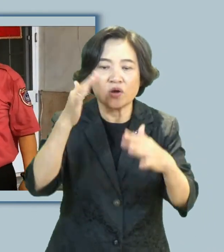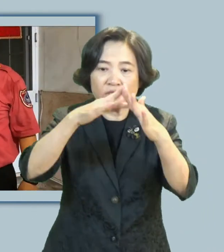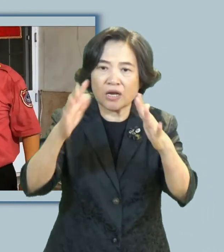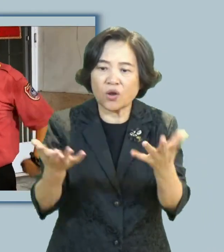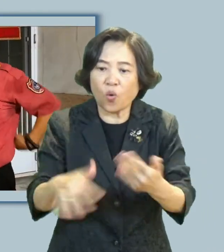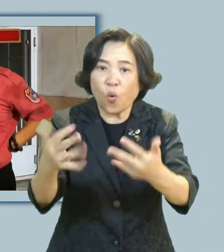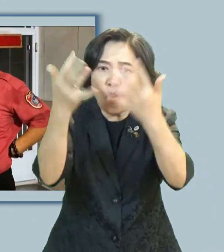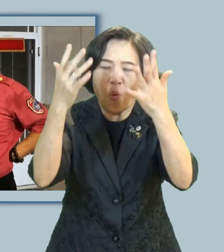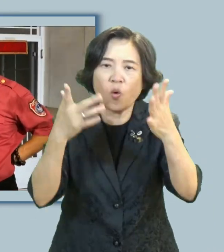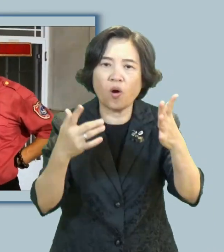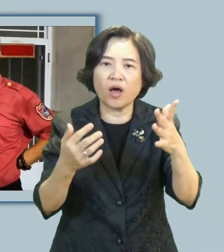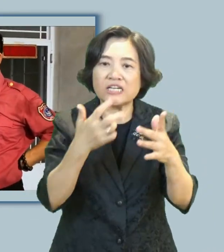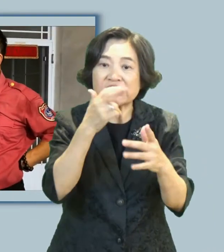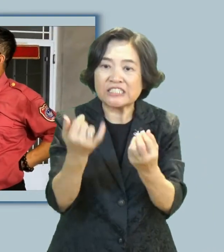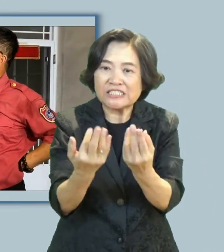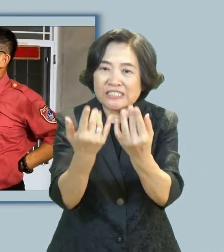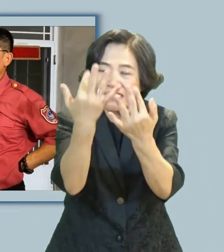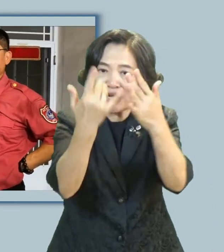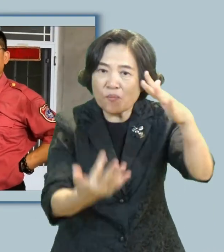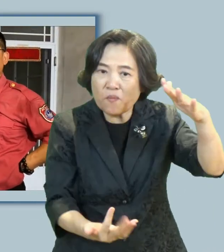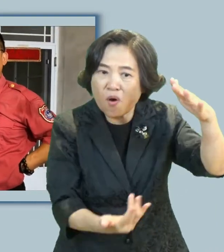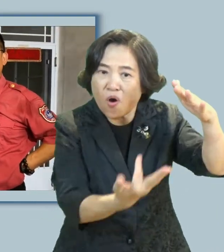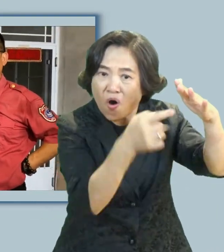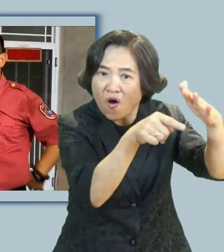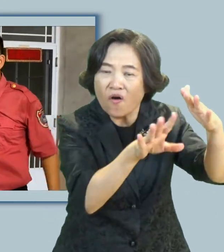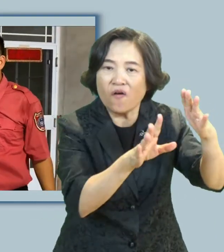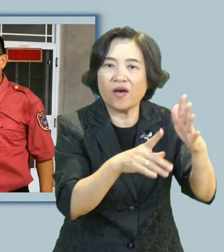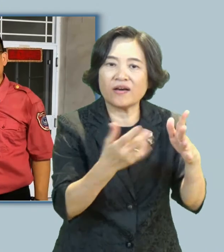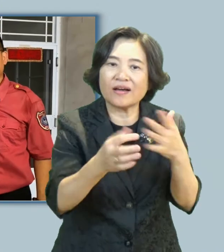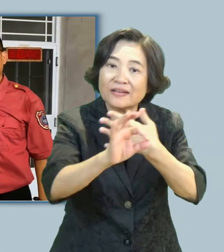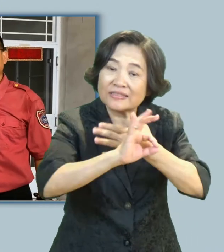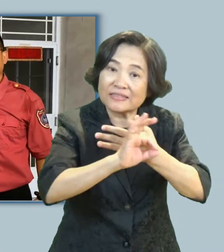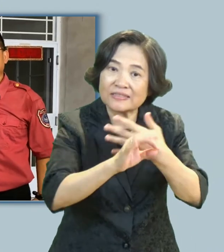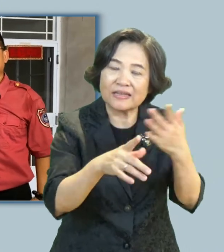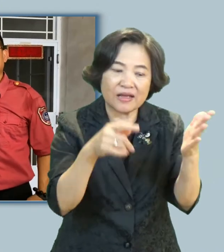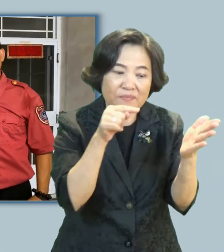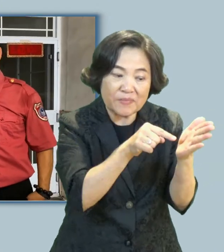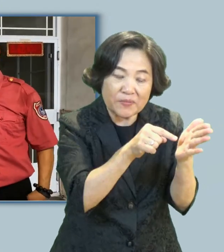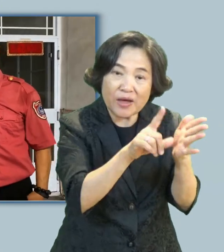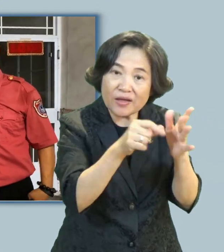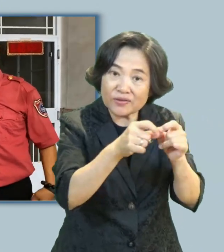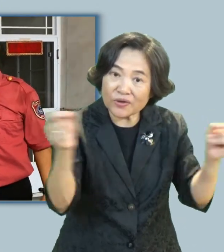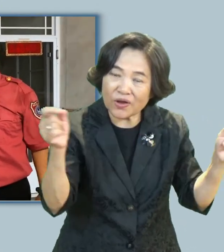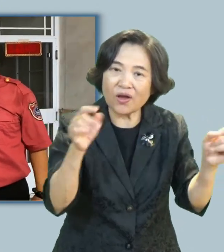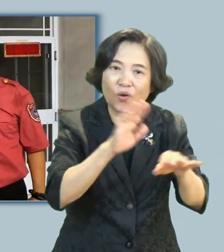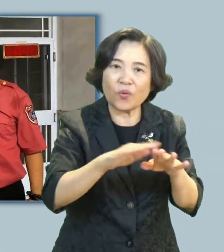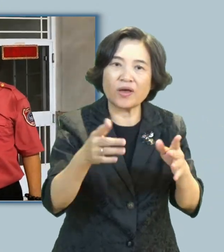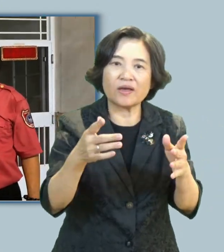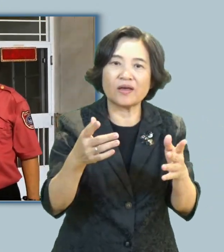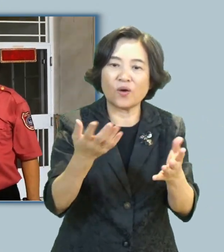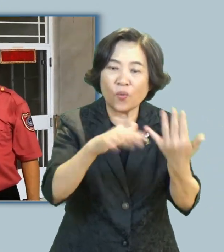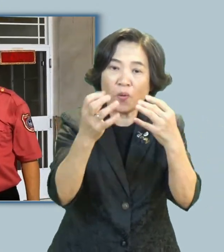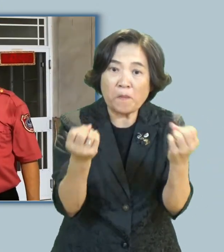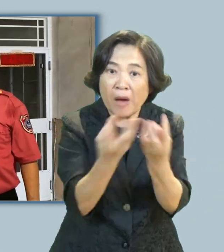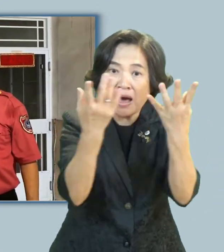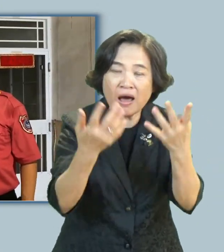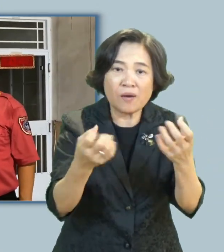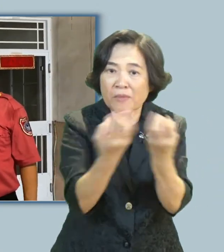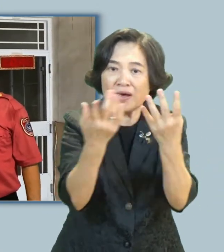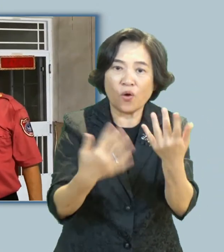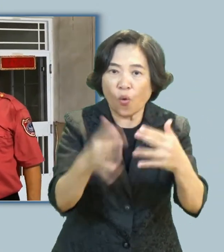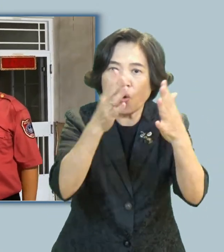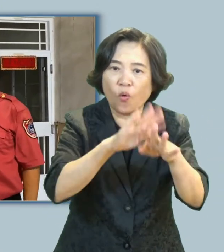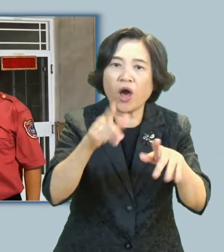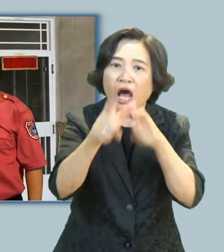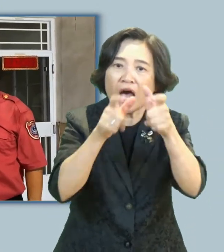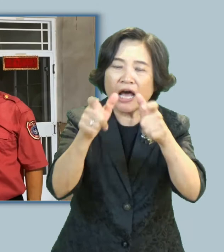对，它按下去之后，它就正常，它就代表它已经在通电了。如果你常按的话，它就模拟，就是说那个发生火灾的时